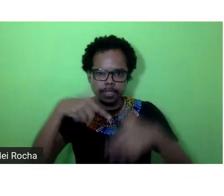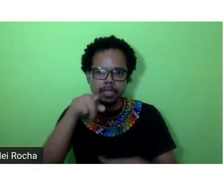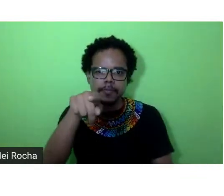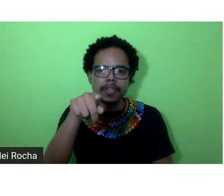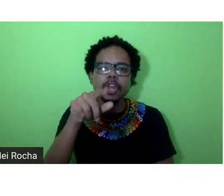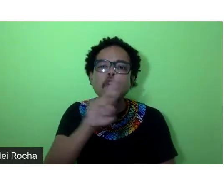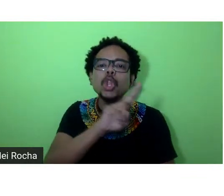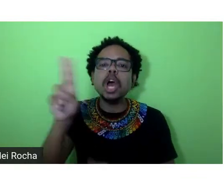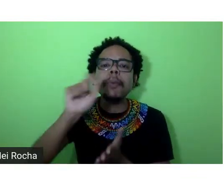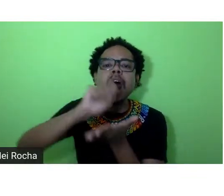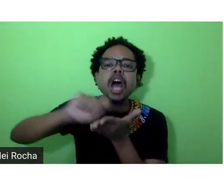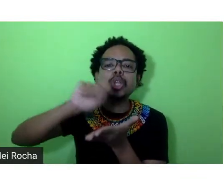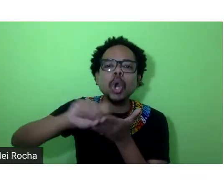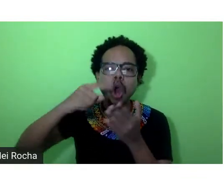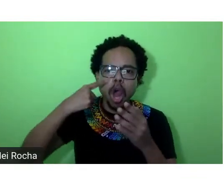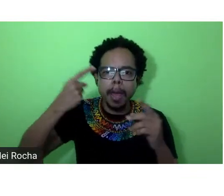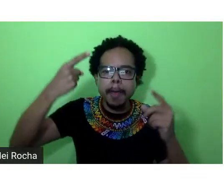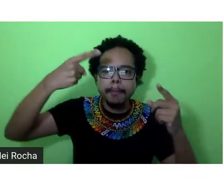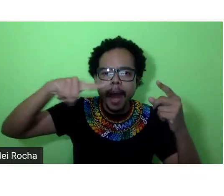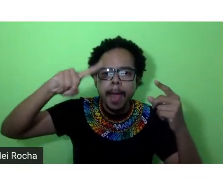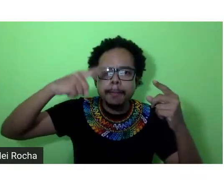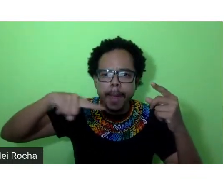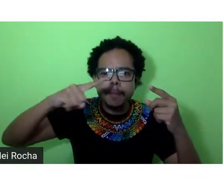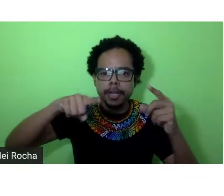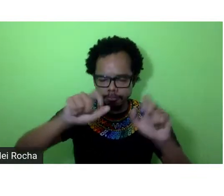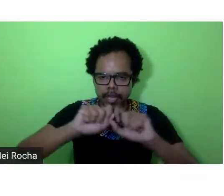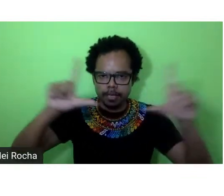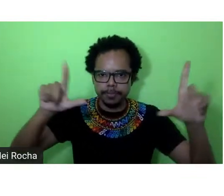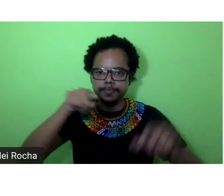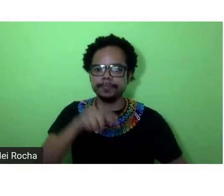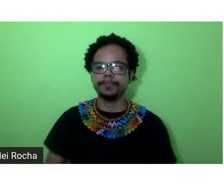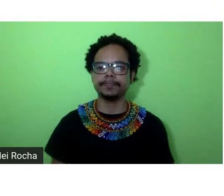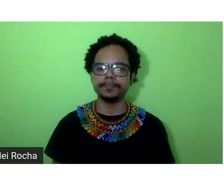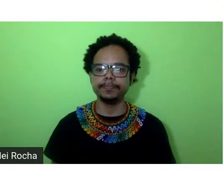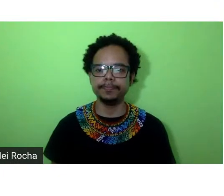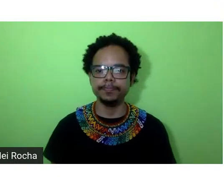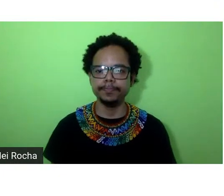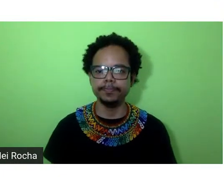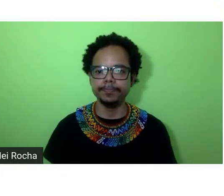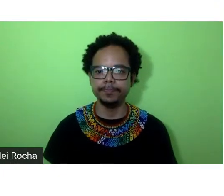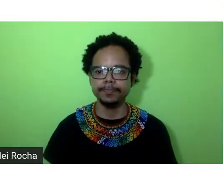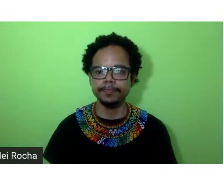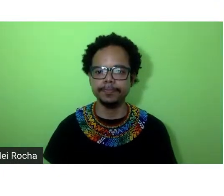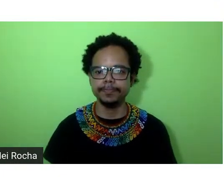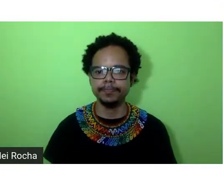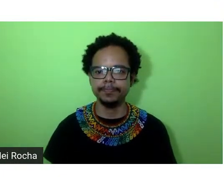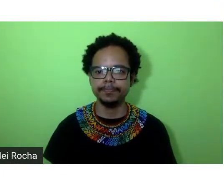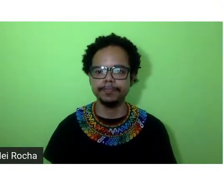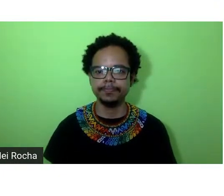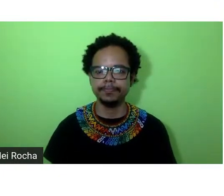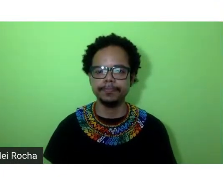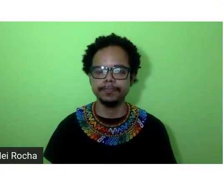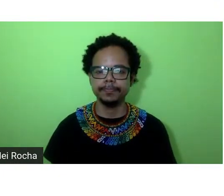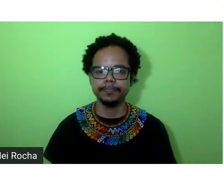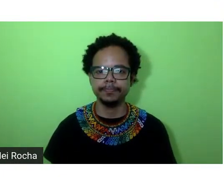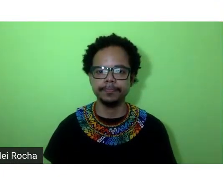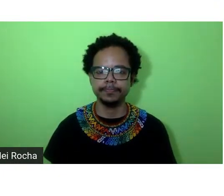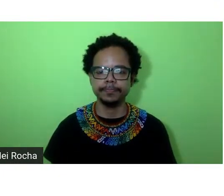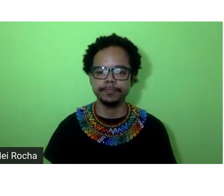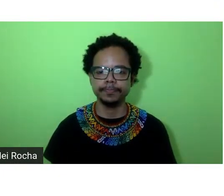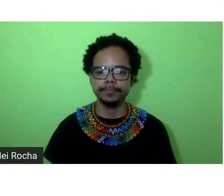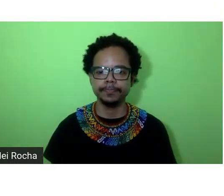se você não sei se você já encontraram uma porta e palavras sobre esses essa esse tema